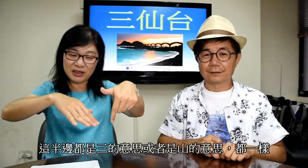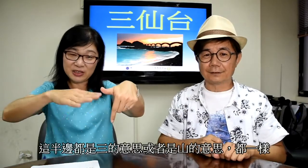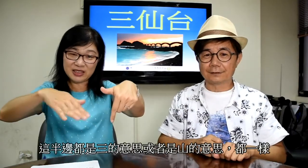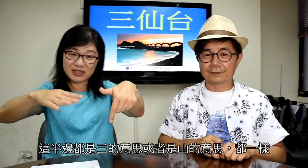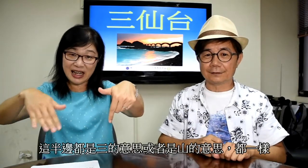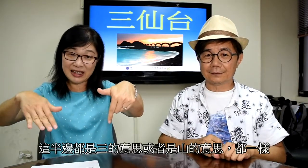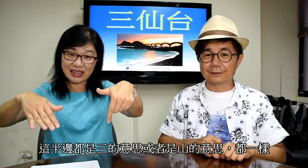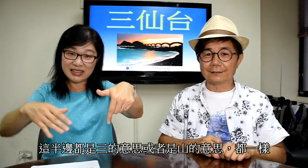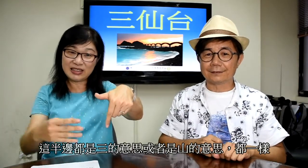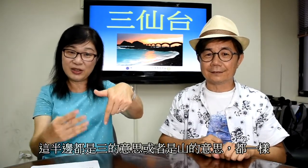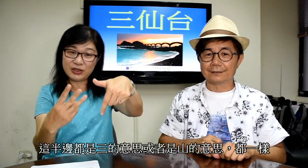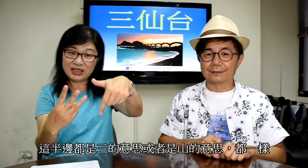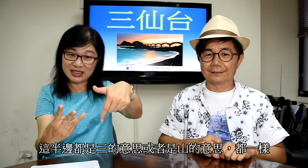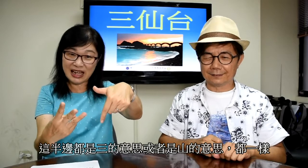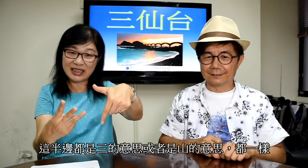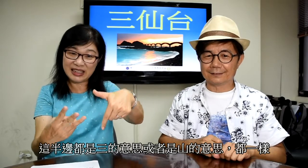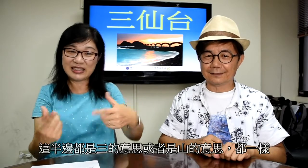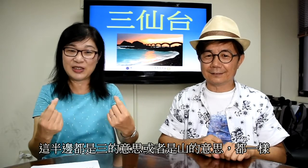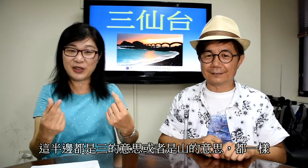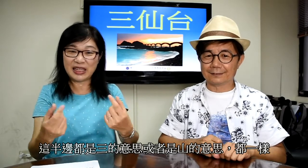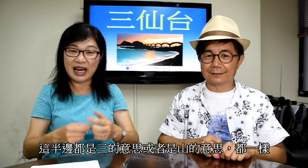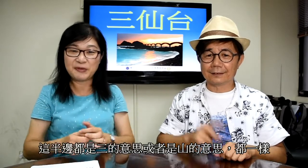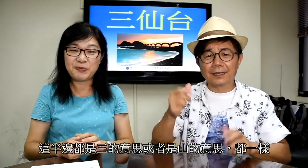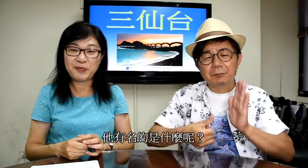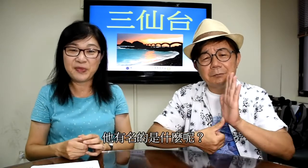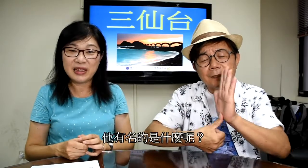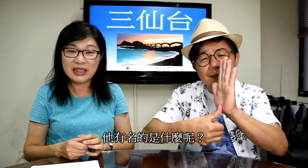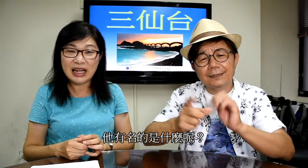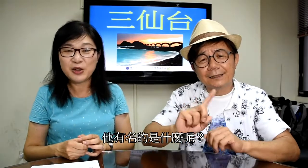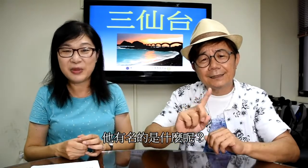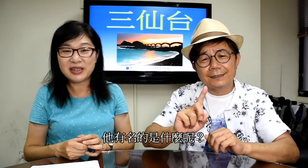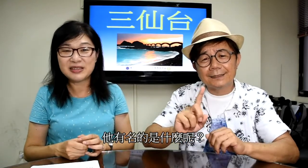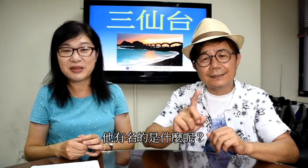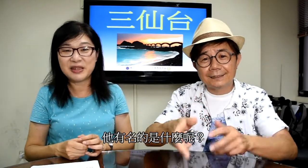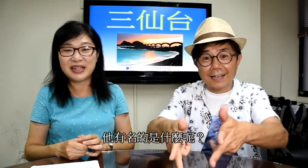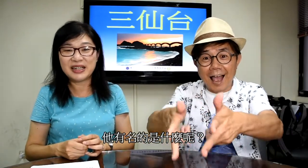是山的意思，或者是山的意思都一样。它有名的是什么呢？